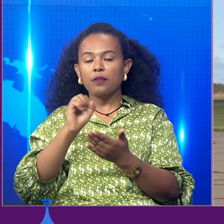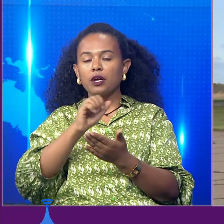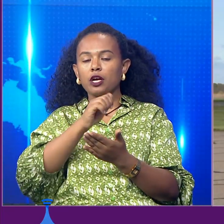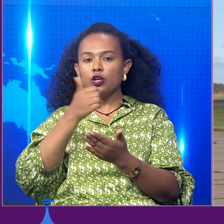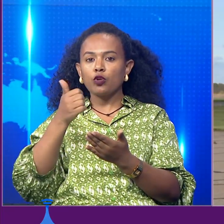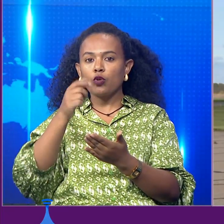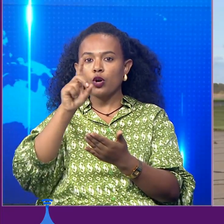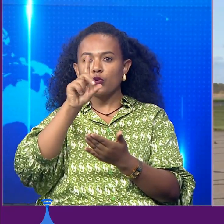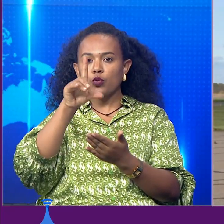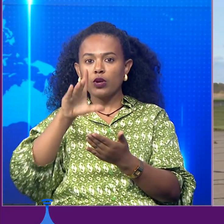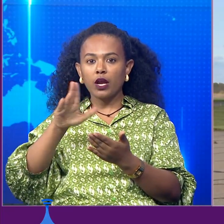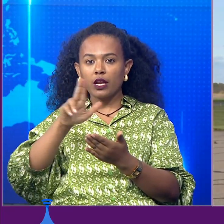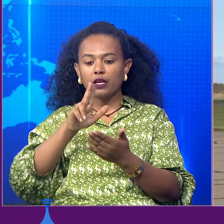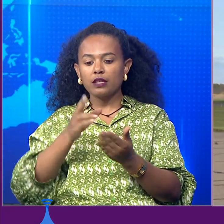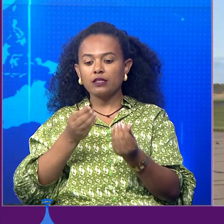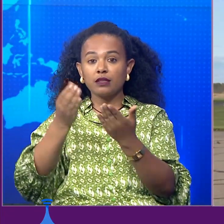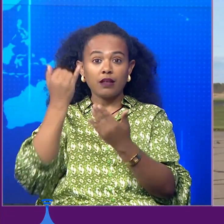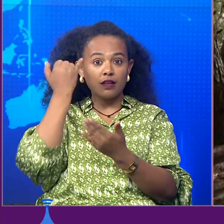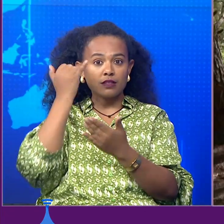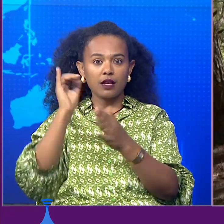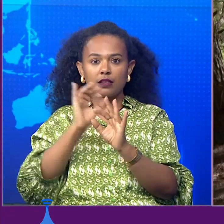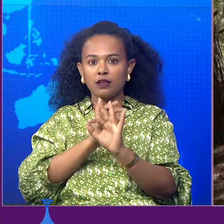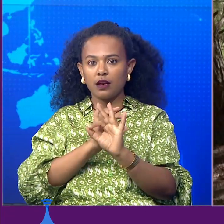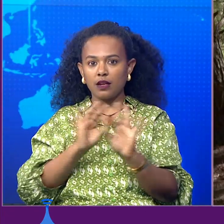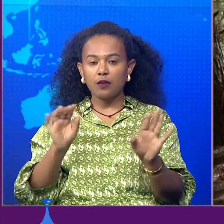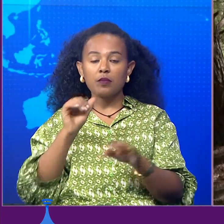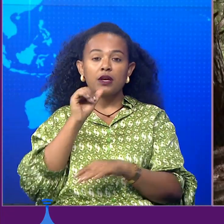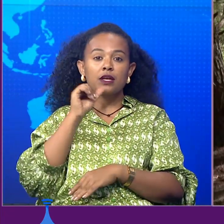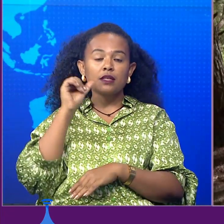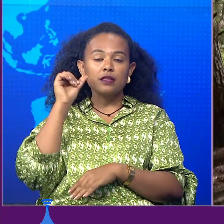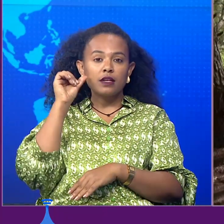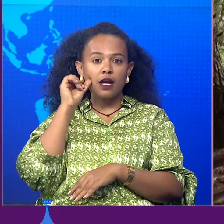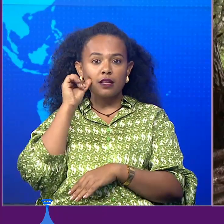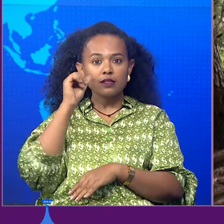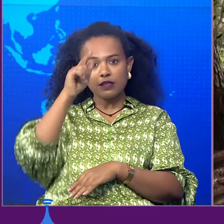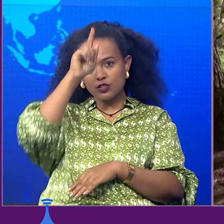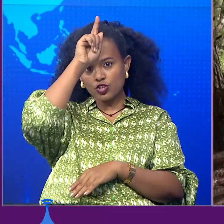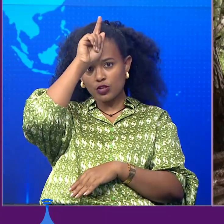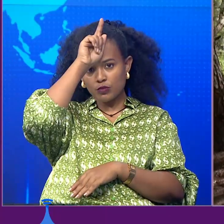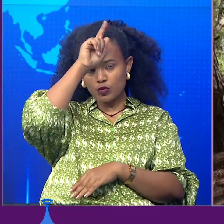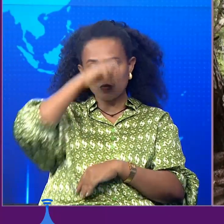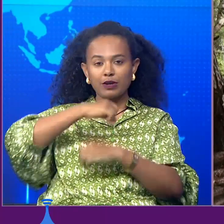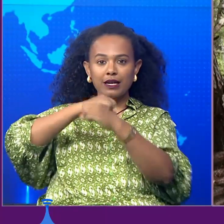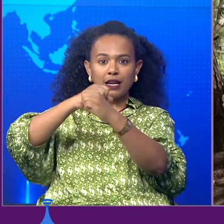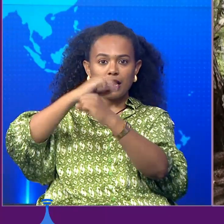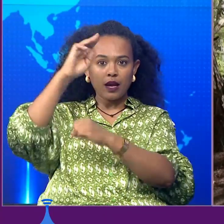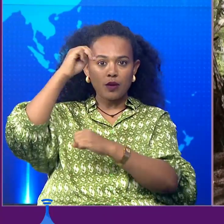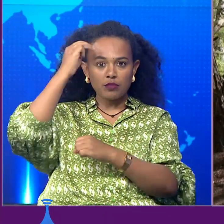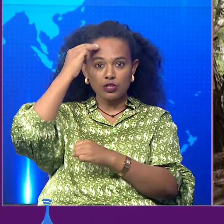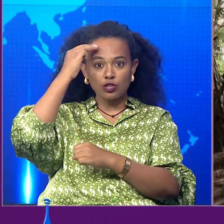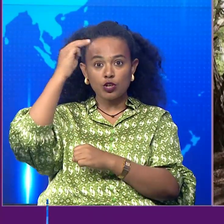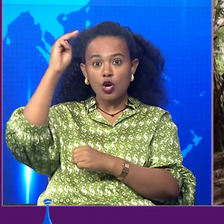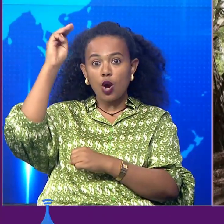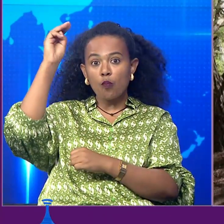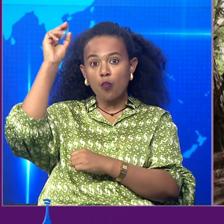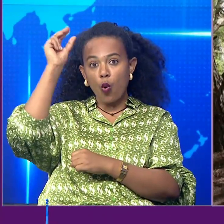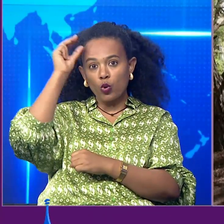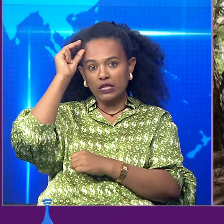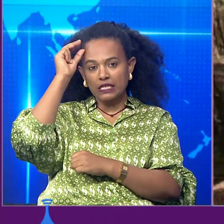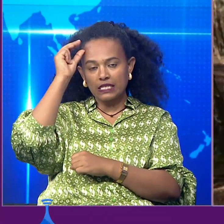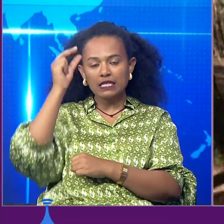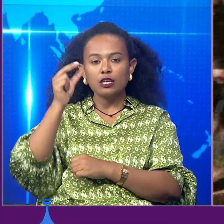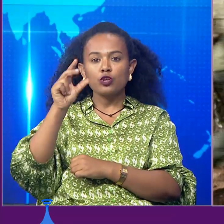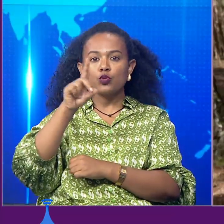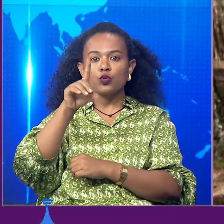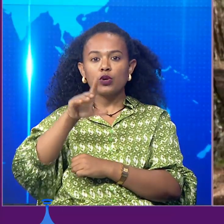እስካሁን የተሰጠ አስተያየት የለም። ትናንት እሁድ የጀርመኑ መከላከያ ሚኒስትር ቦሪስ ፒስቶሪዮስ